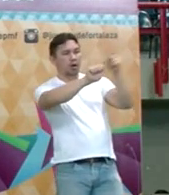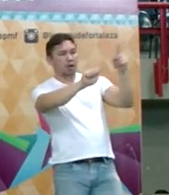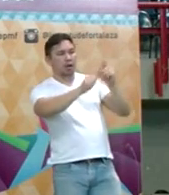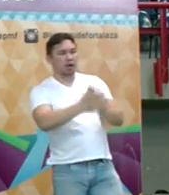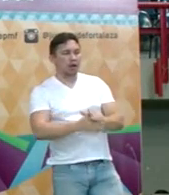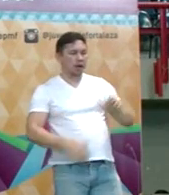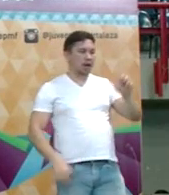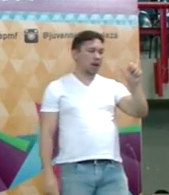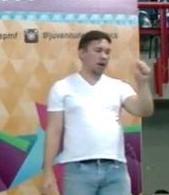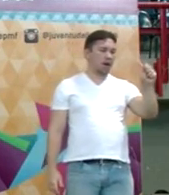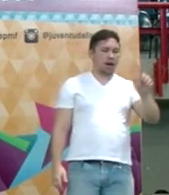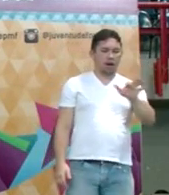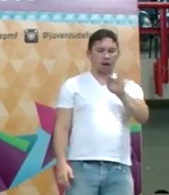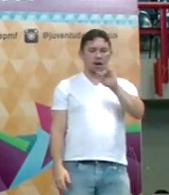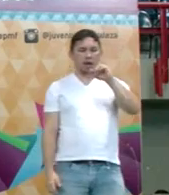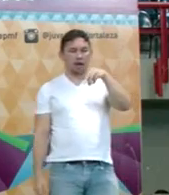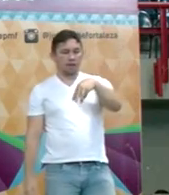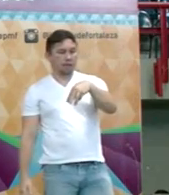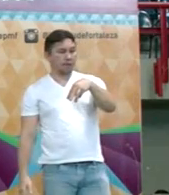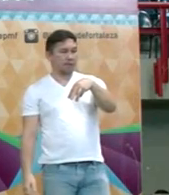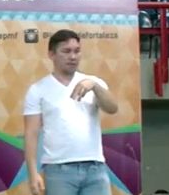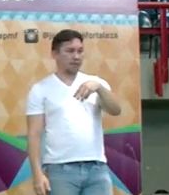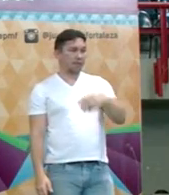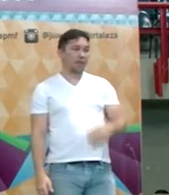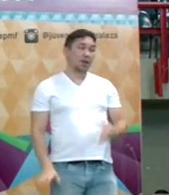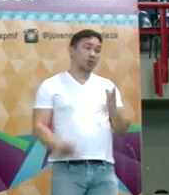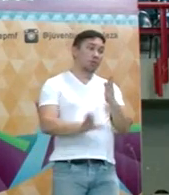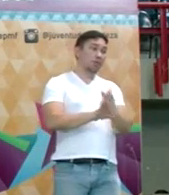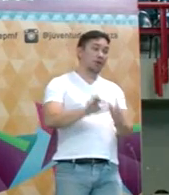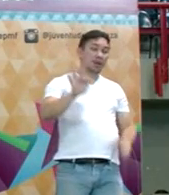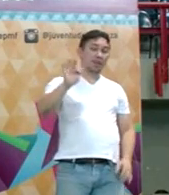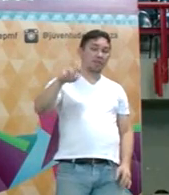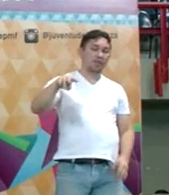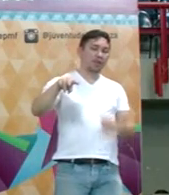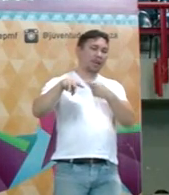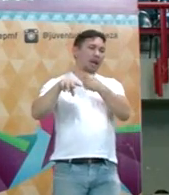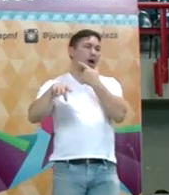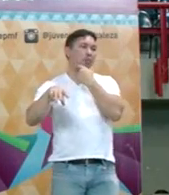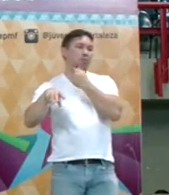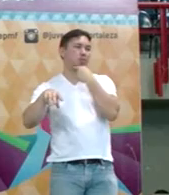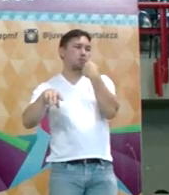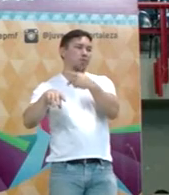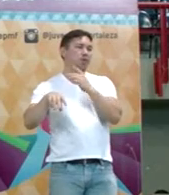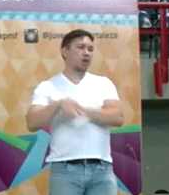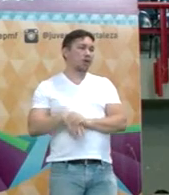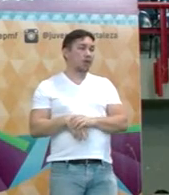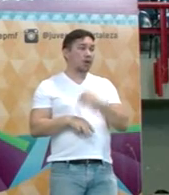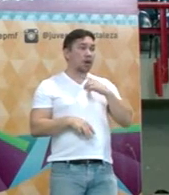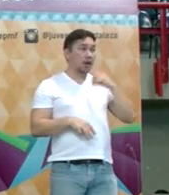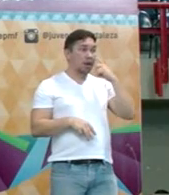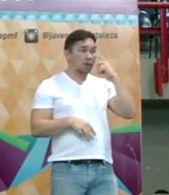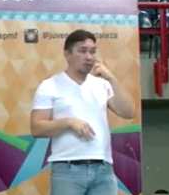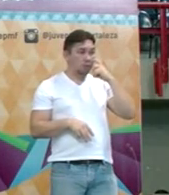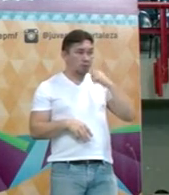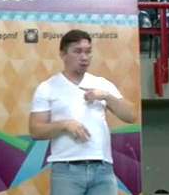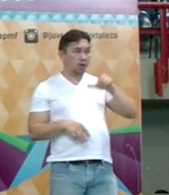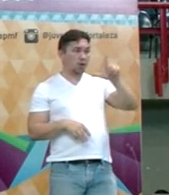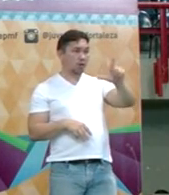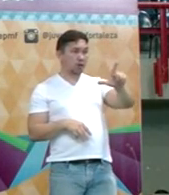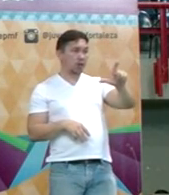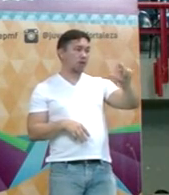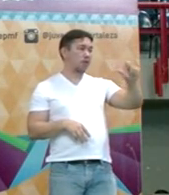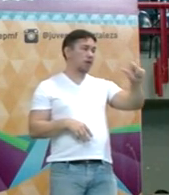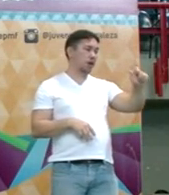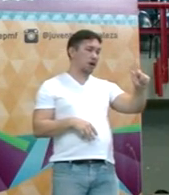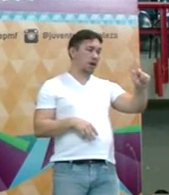expressão afim? Porque fim é uma palavra masculina. E aí é uma locução adverbial. Afim não